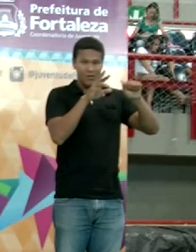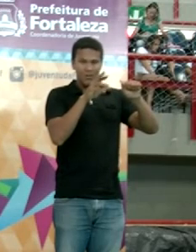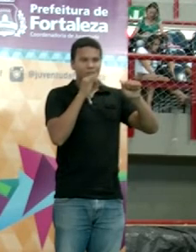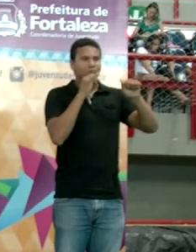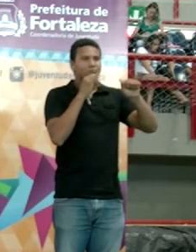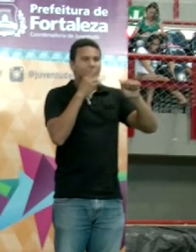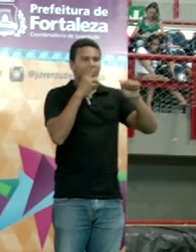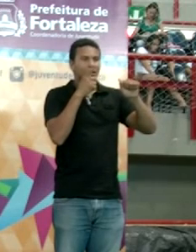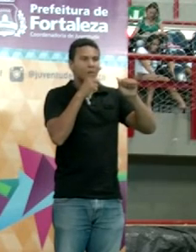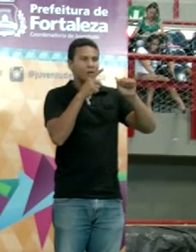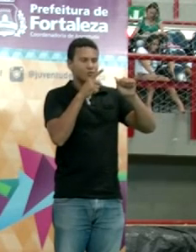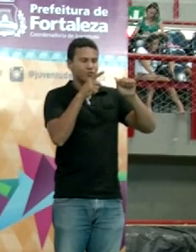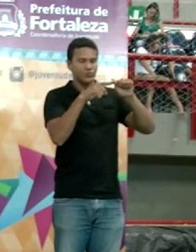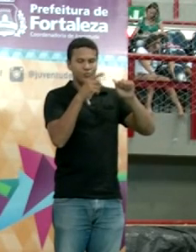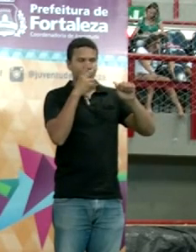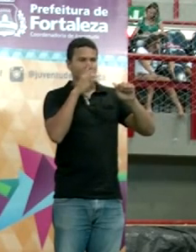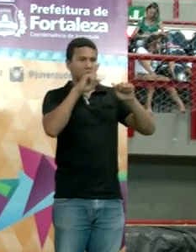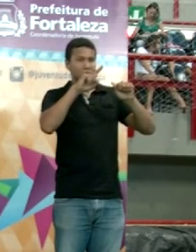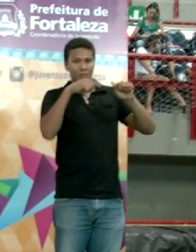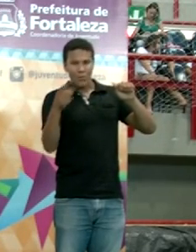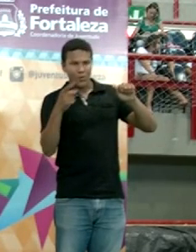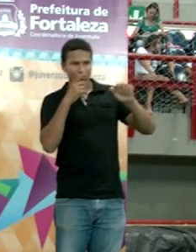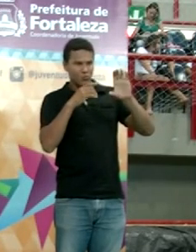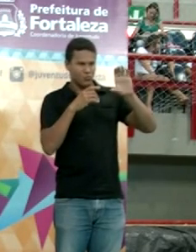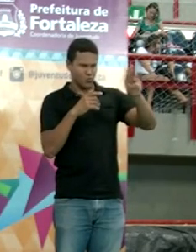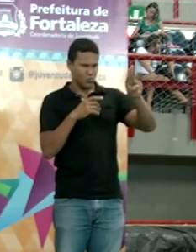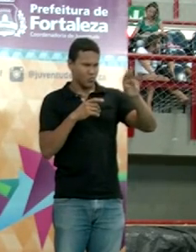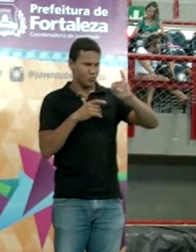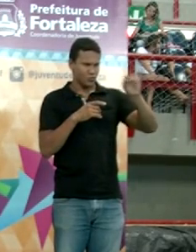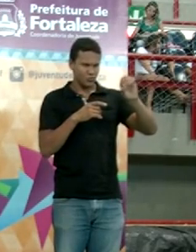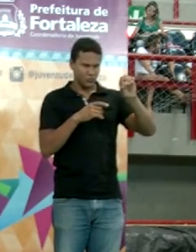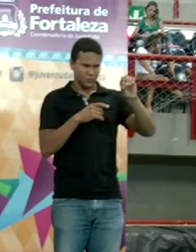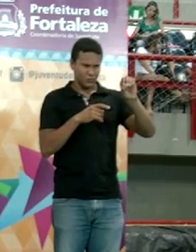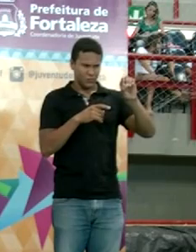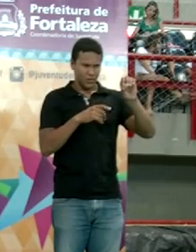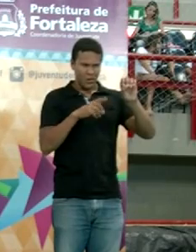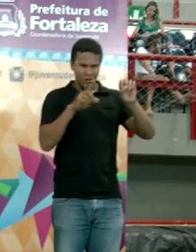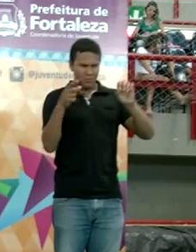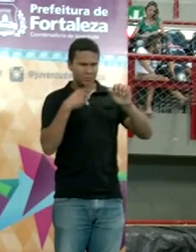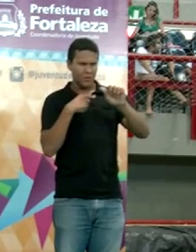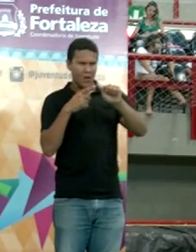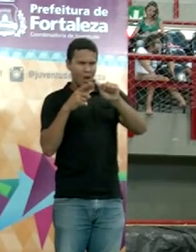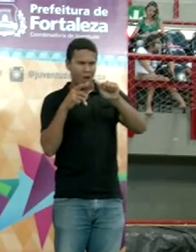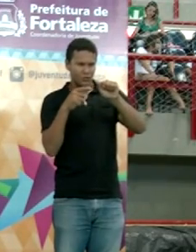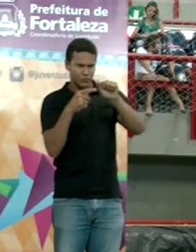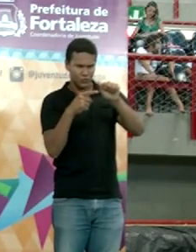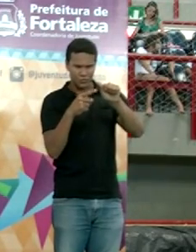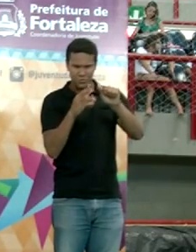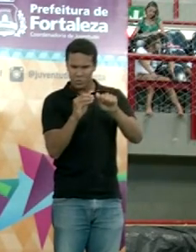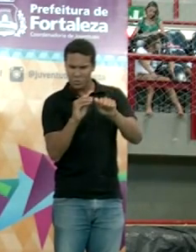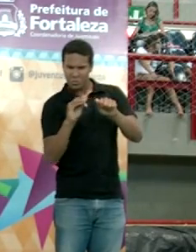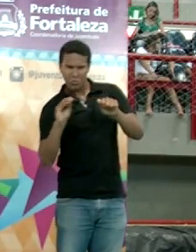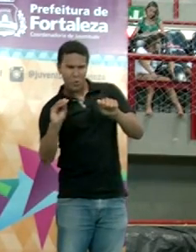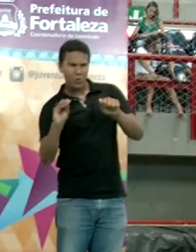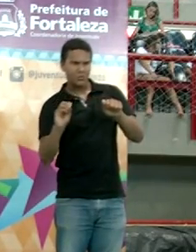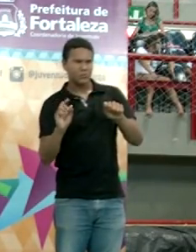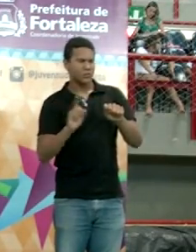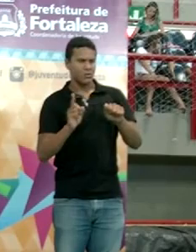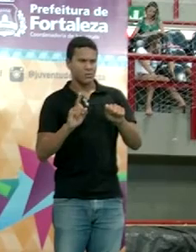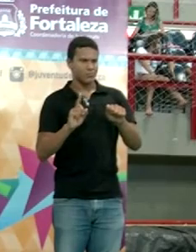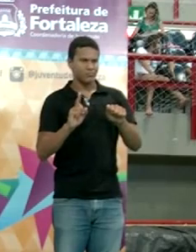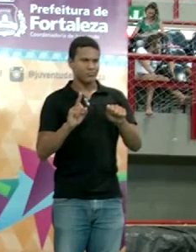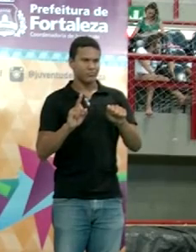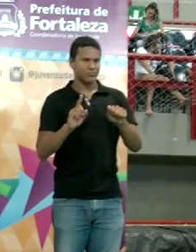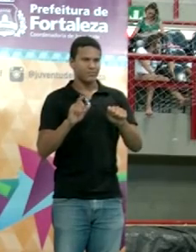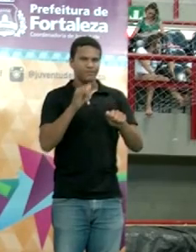usa artigo depois de cujo. Eu não posso dizer o menino cujo o pai.